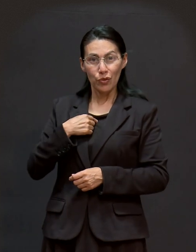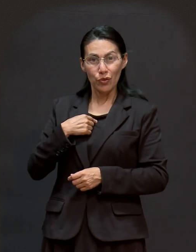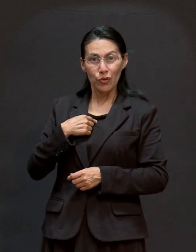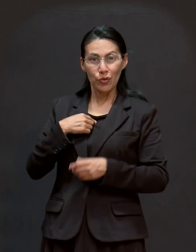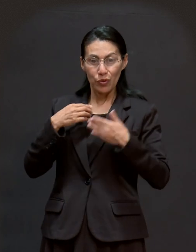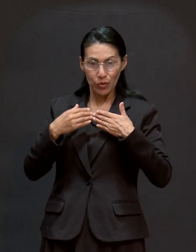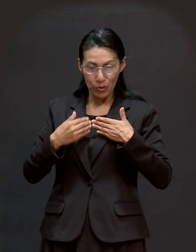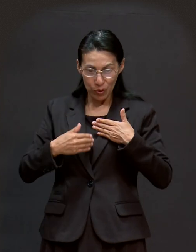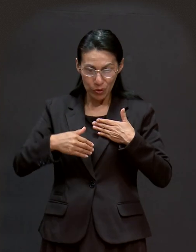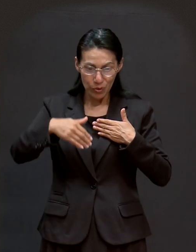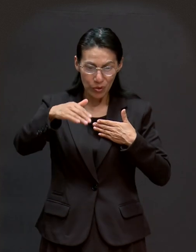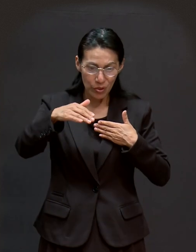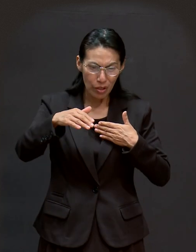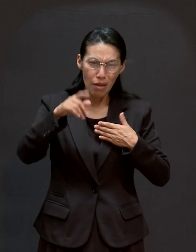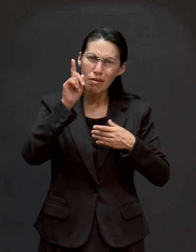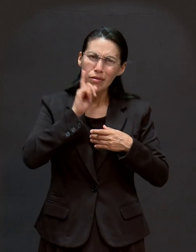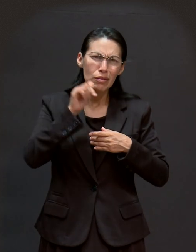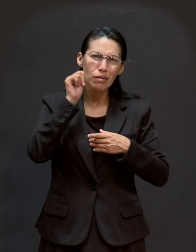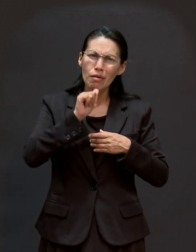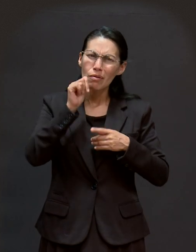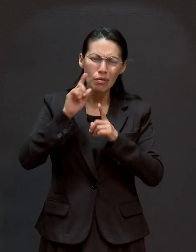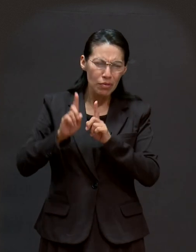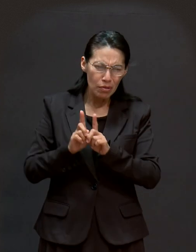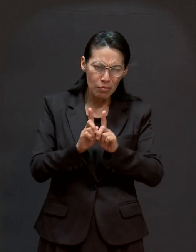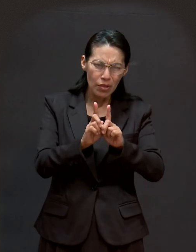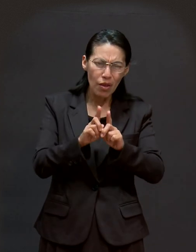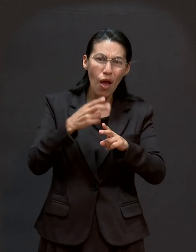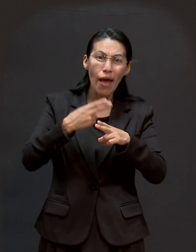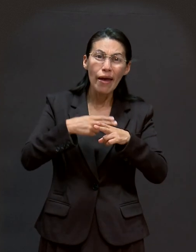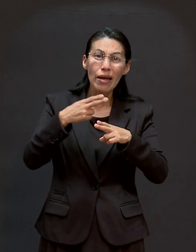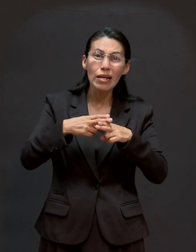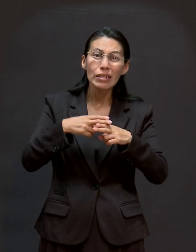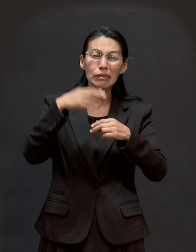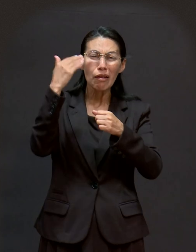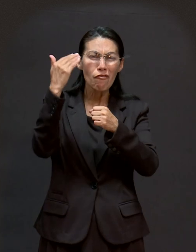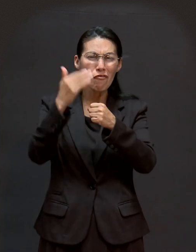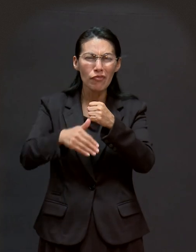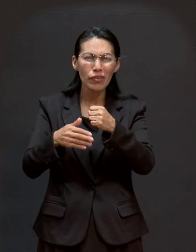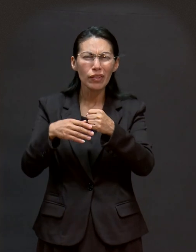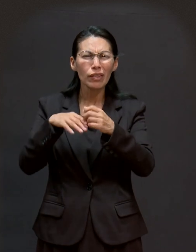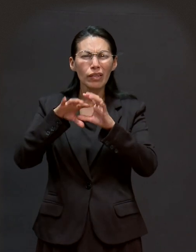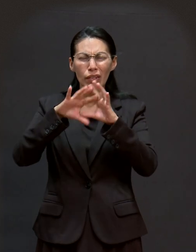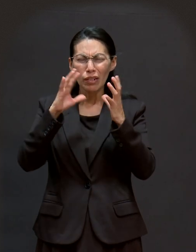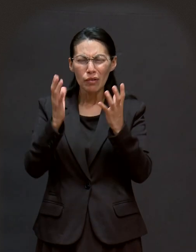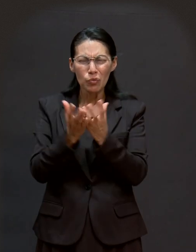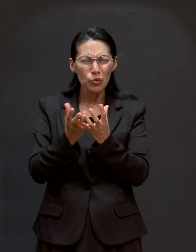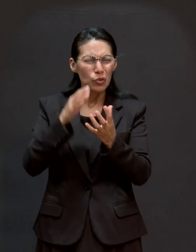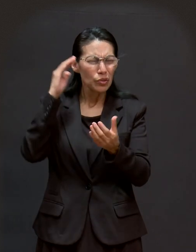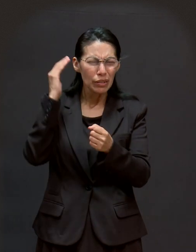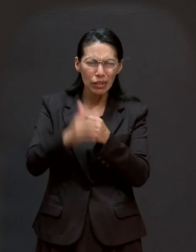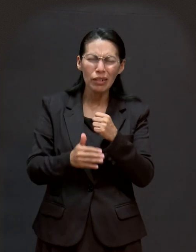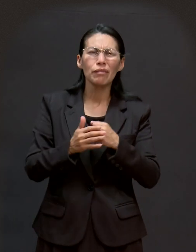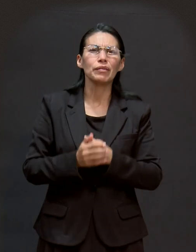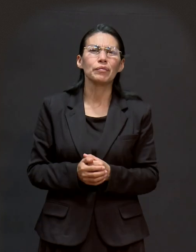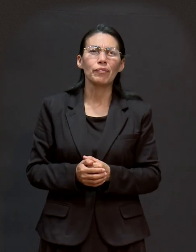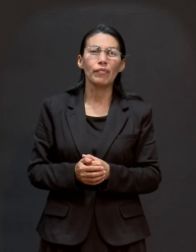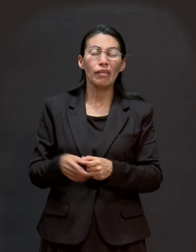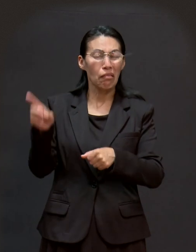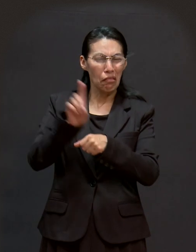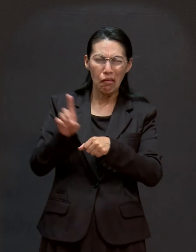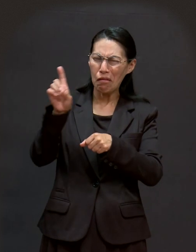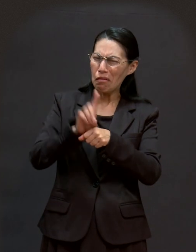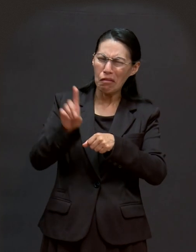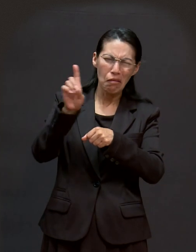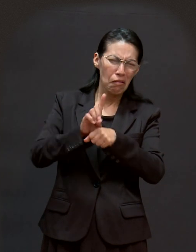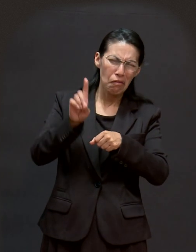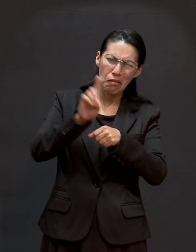todos los días hasta el fin del mundo amén esta promesa debemos cultivarla todos los